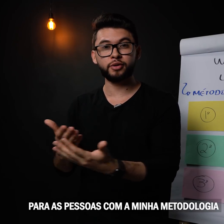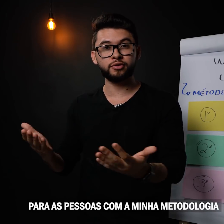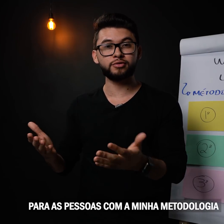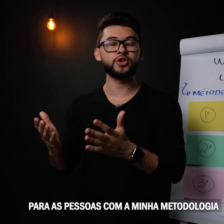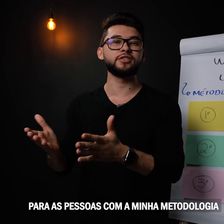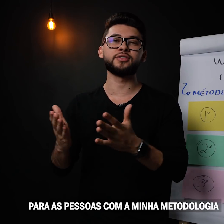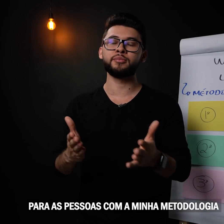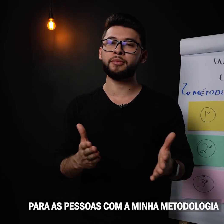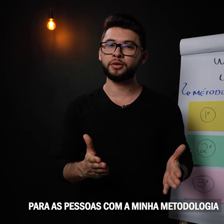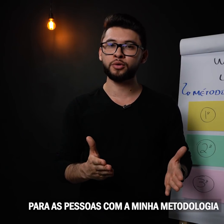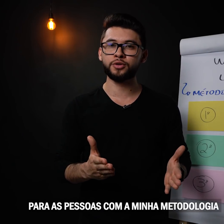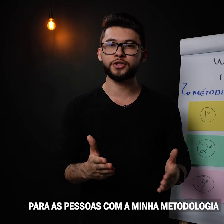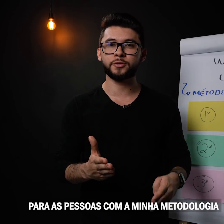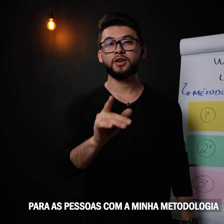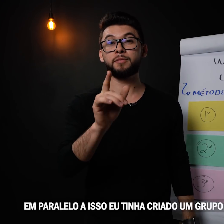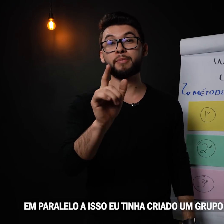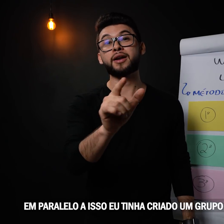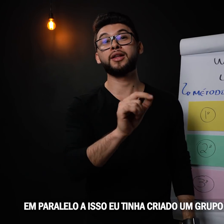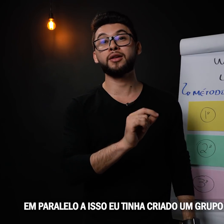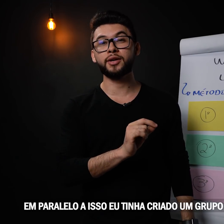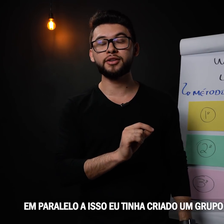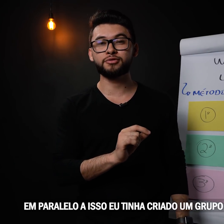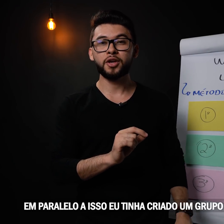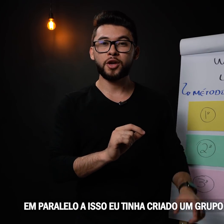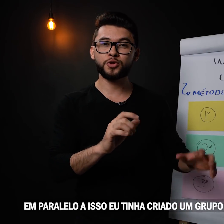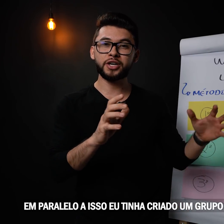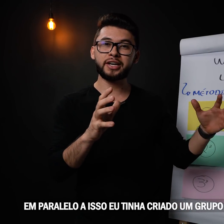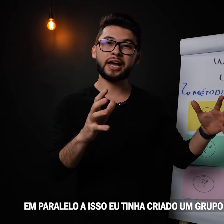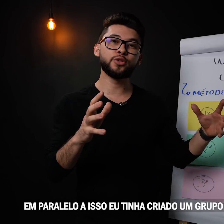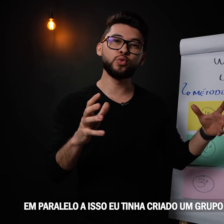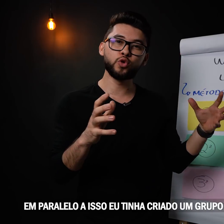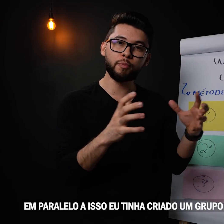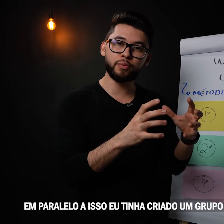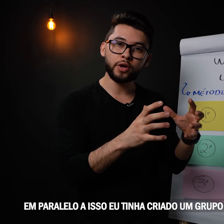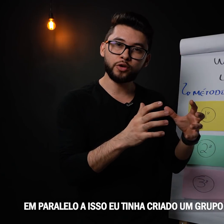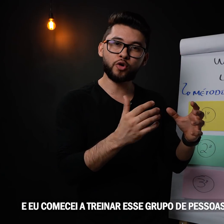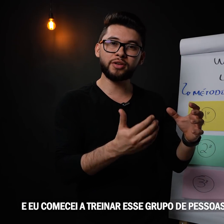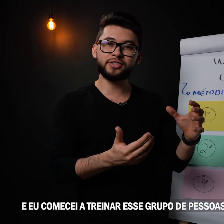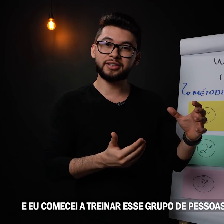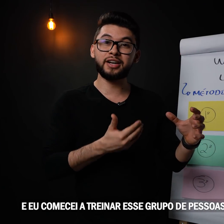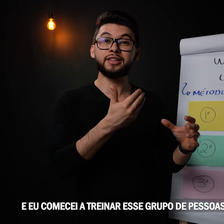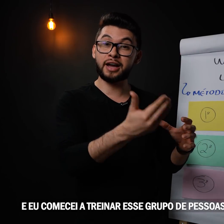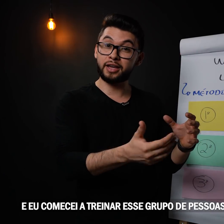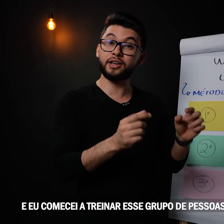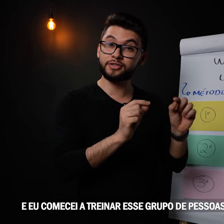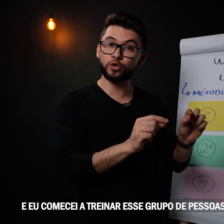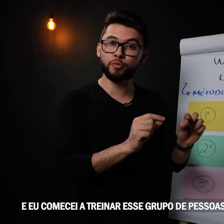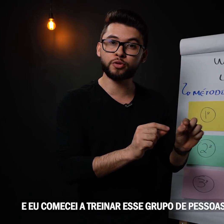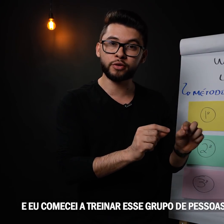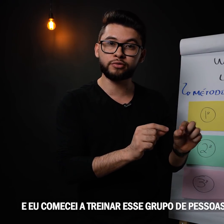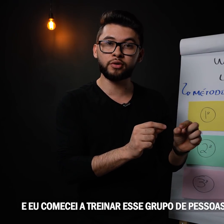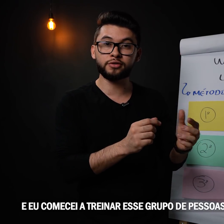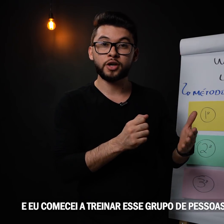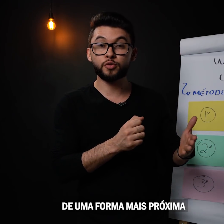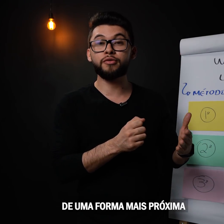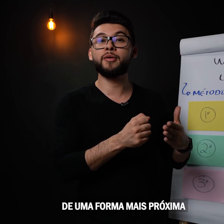pessoas utilizando a minha metodologia. E paralelo a isso, eu tinha criado um grupo e eu comecei a treinar esse grupo de pessoas de uma forma